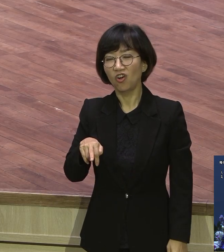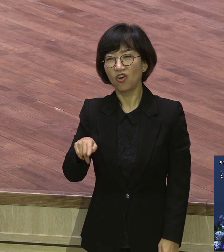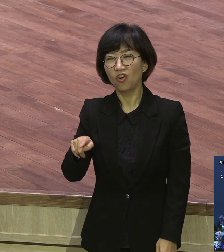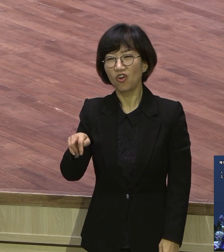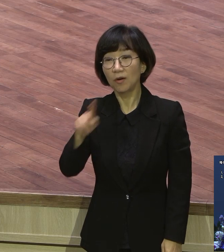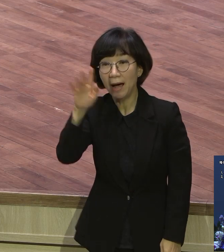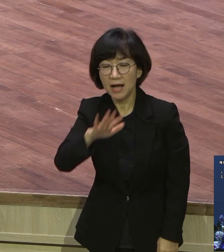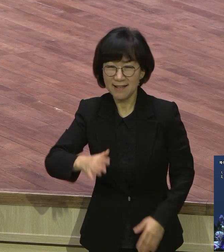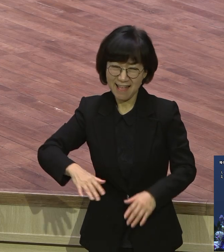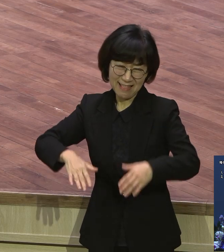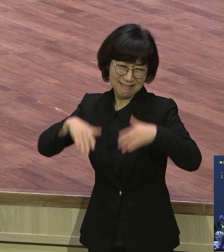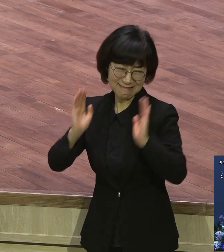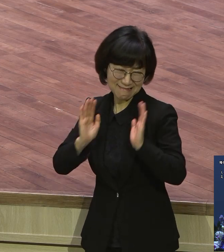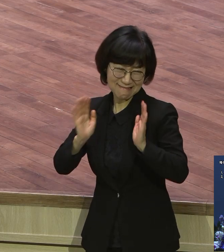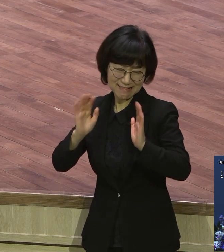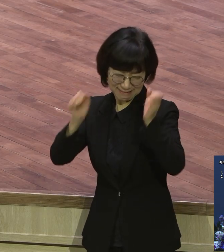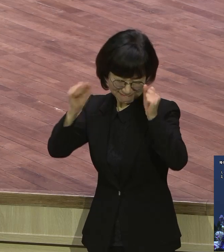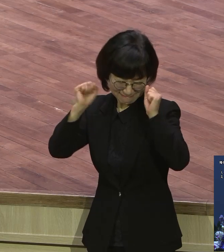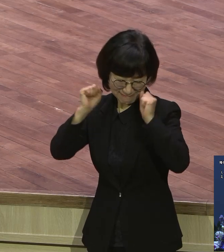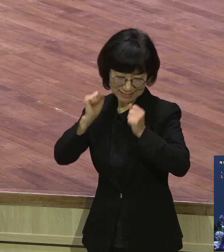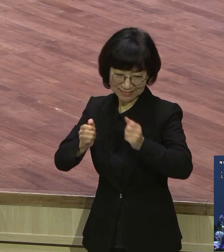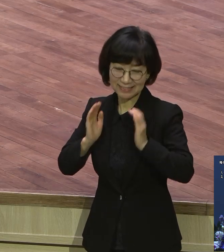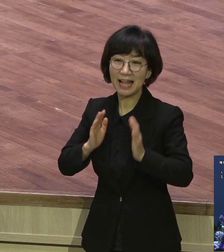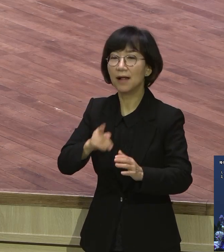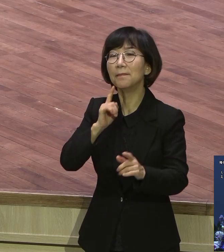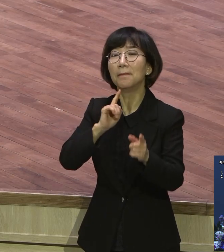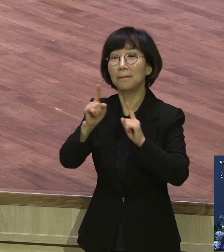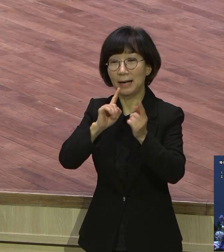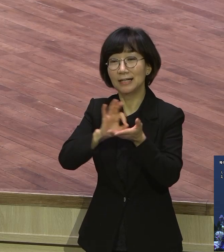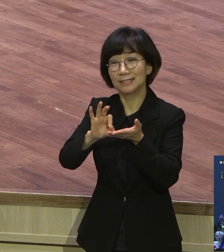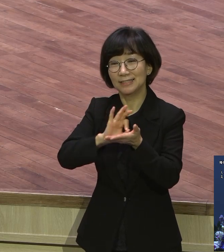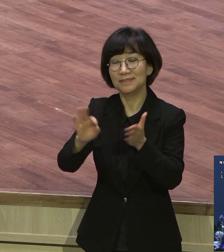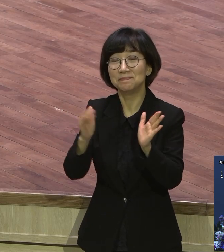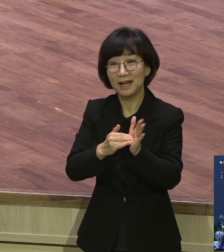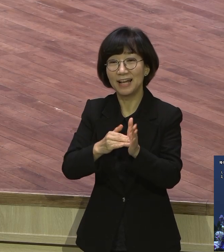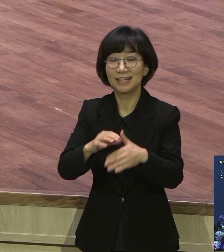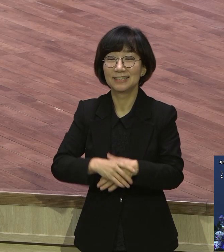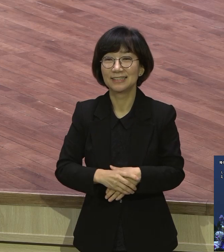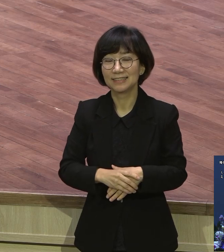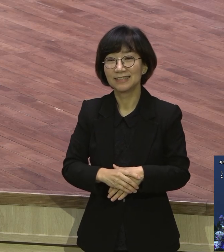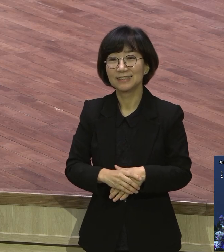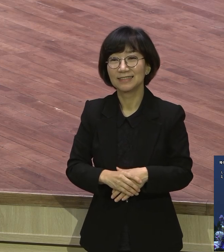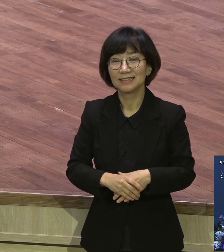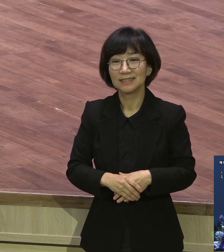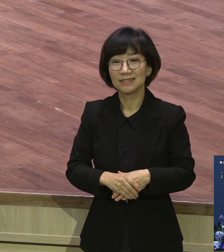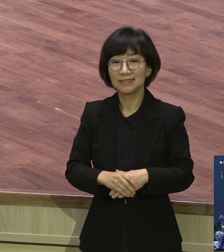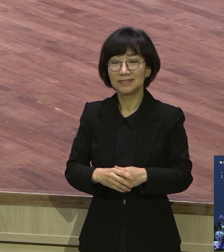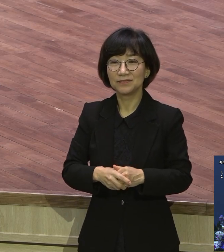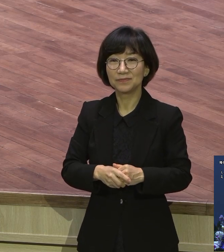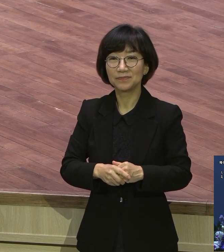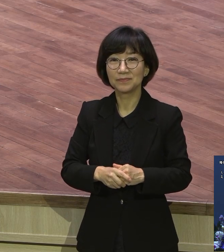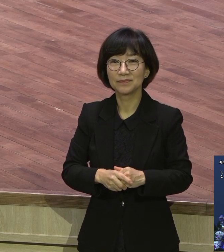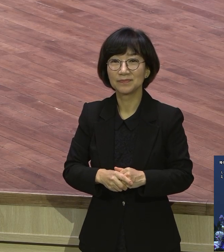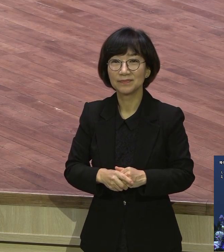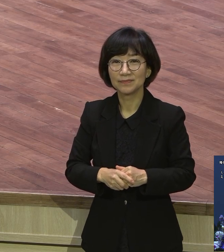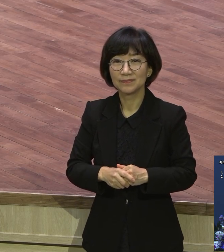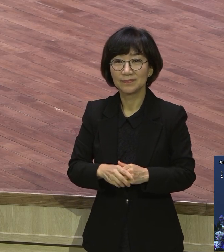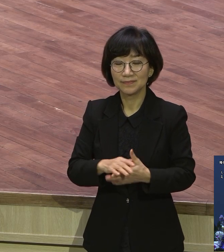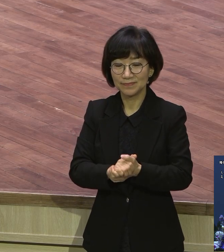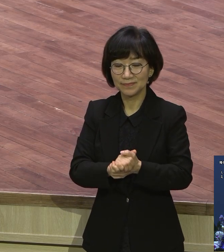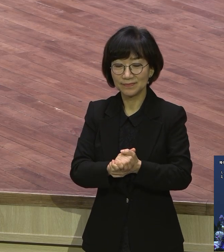달려간다 그렇게 고백이 있어요 영적으로 이런 마음을 가진 상태가 바로